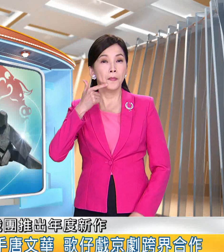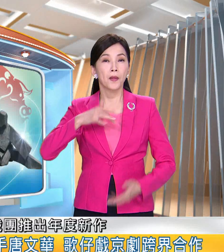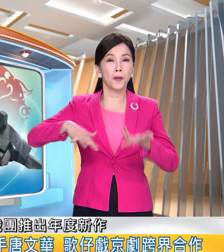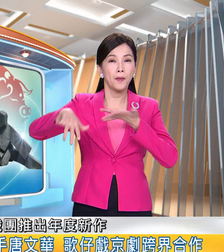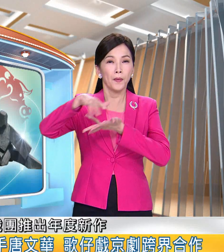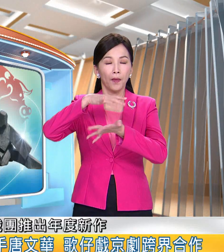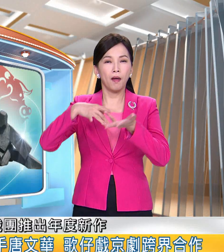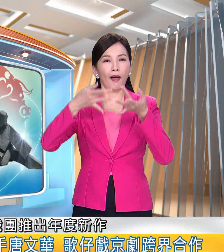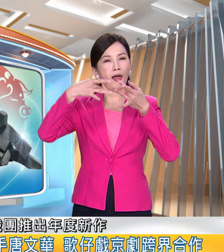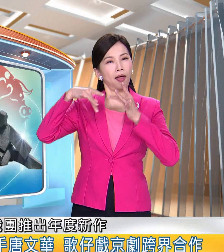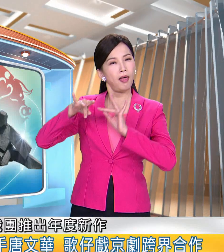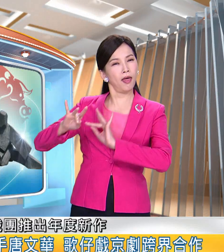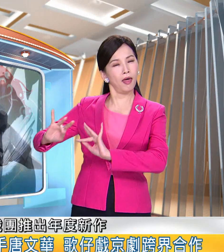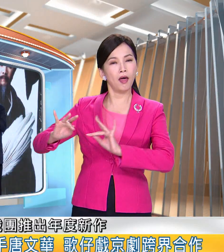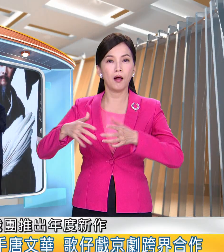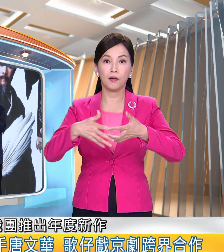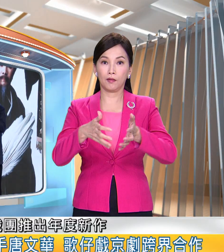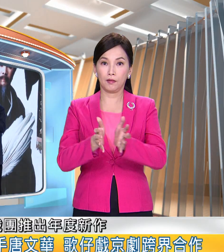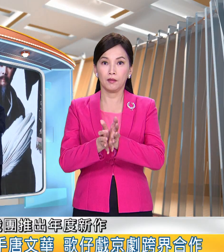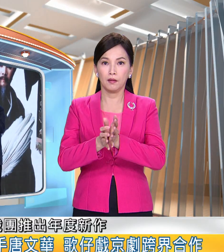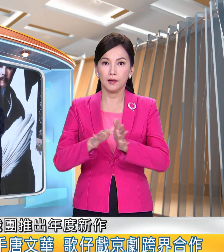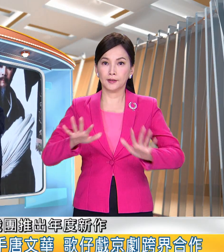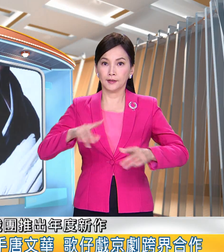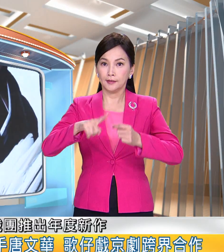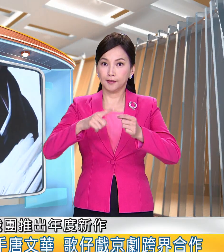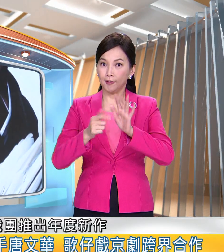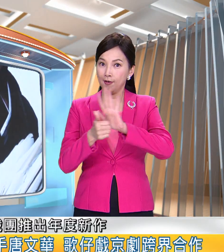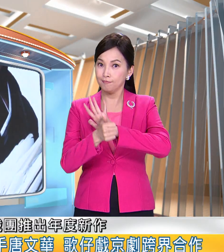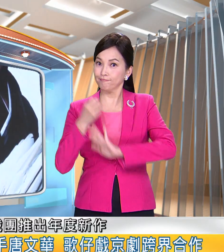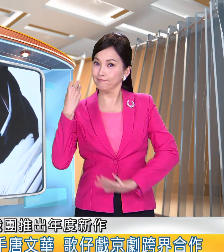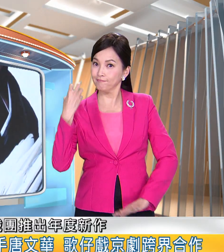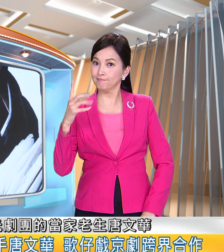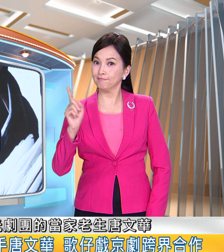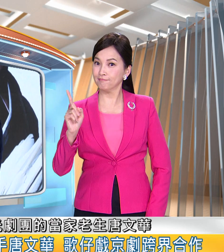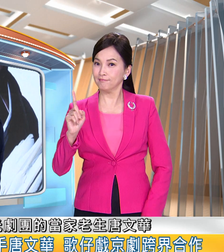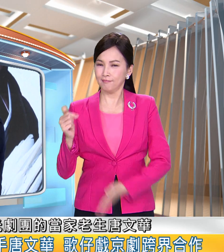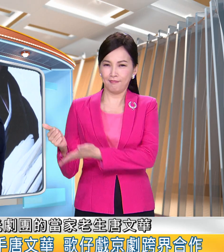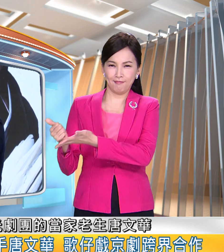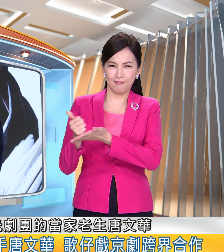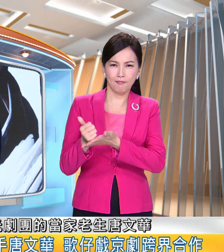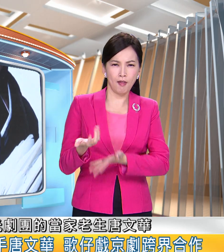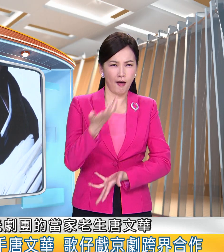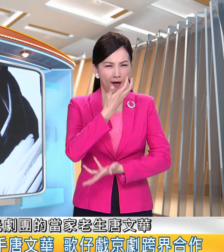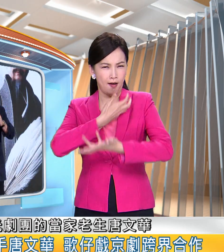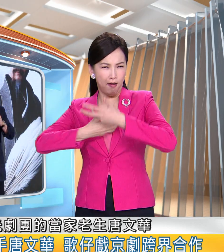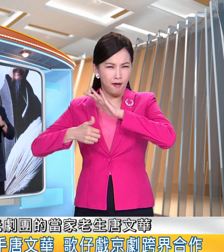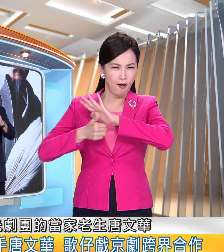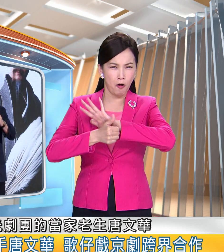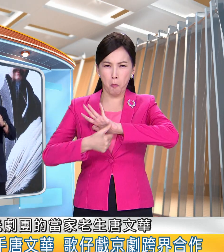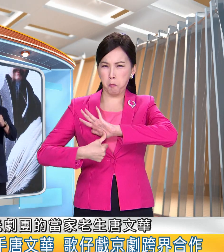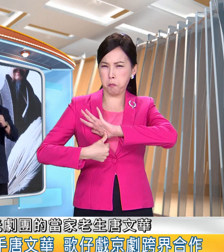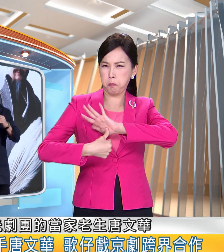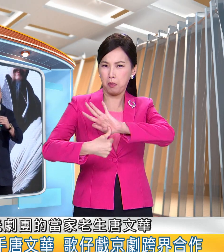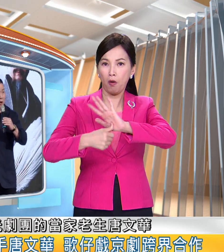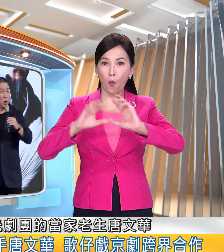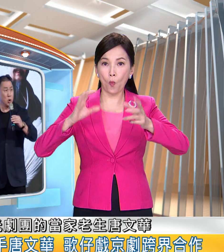唐美云歌仔戏团推出了年度新作，邀请京剧国光剧团的当家老